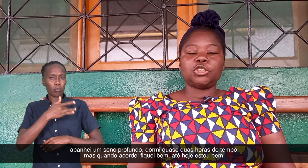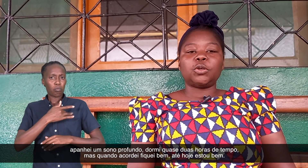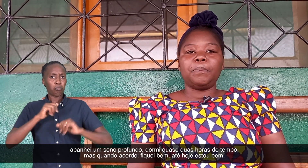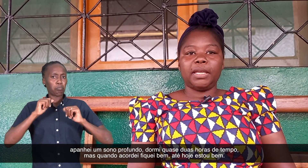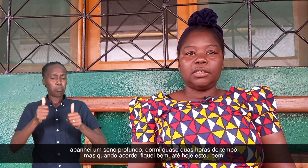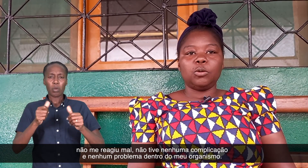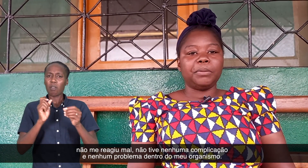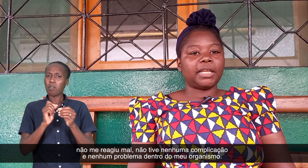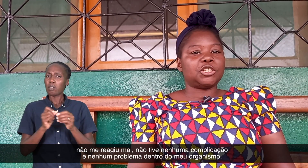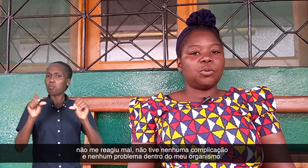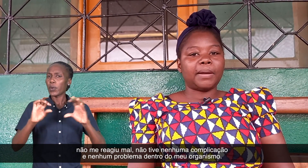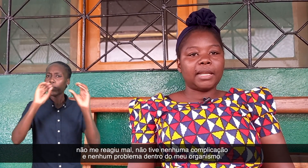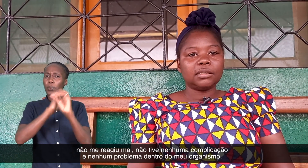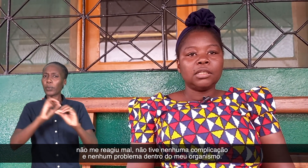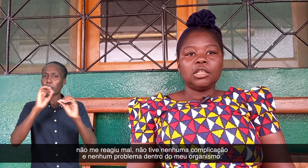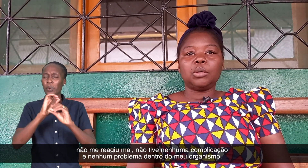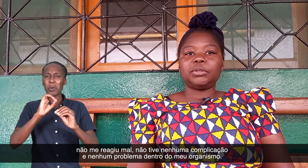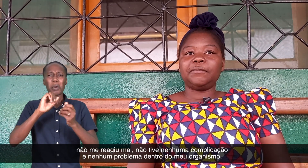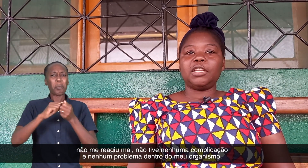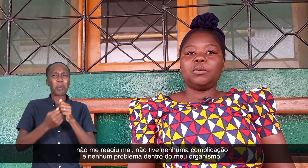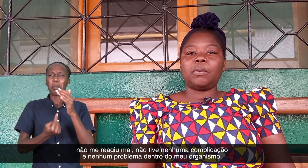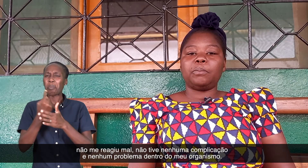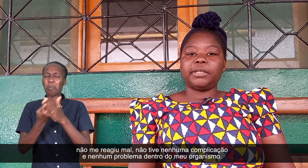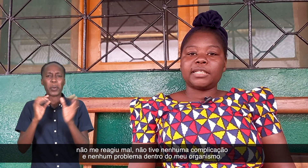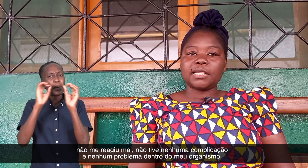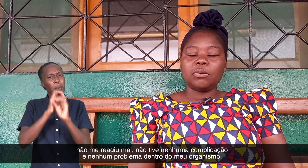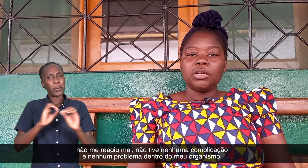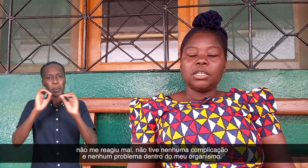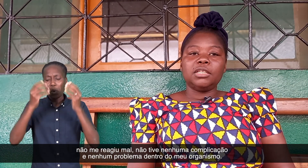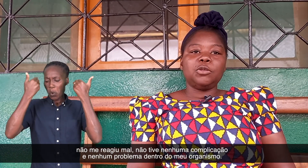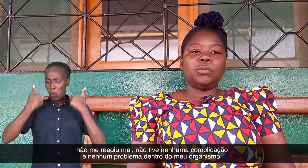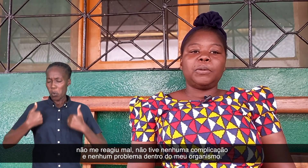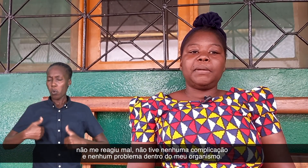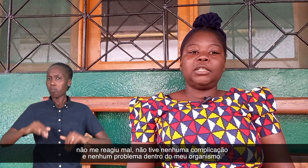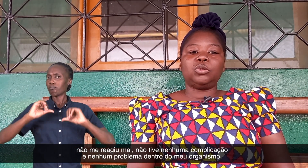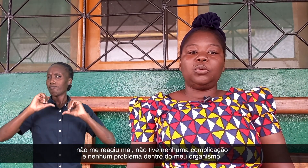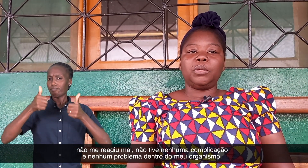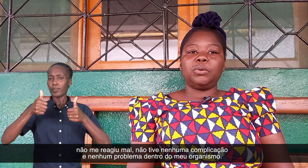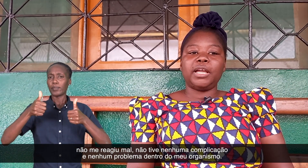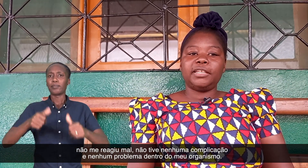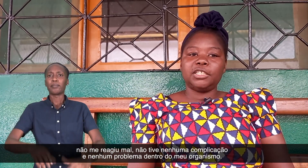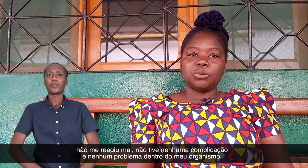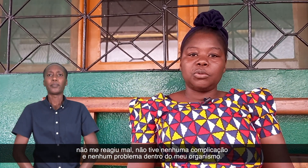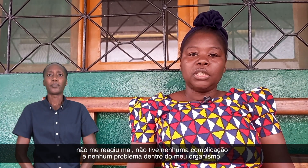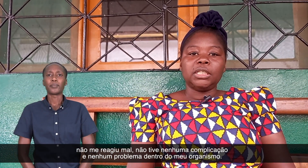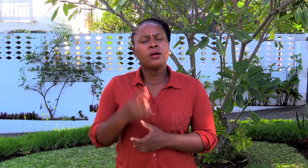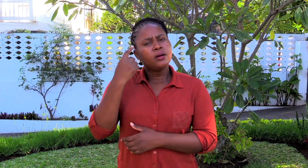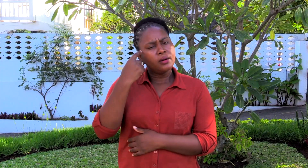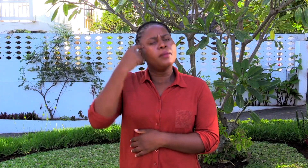hoje estou bem, não me reagiu mal, não tive nenhuma complicação e nenhum problema dentro do meu